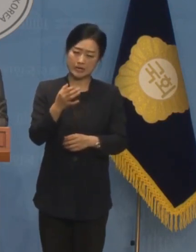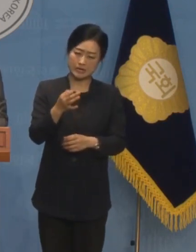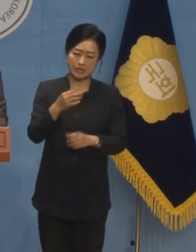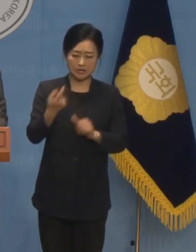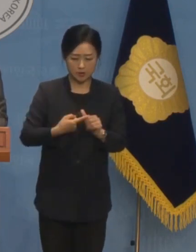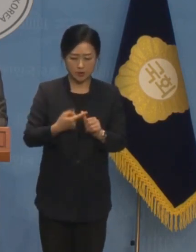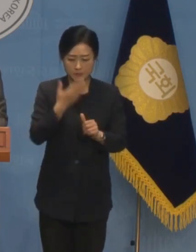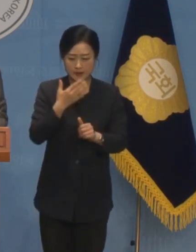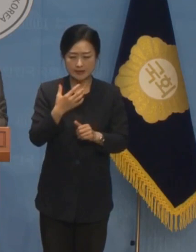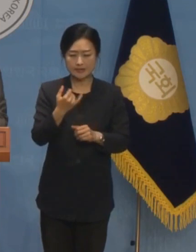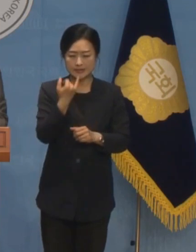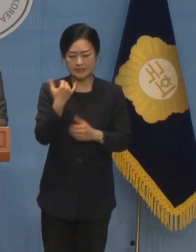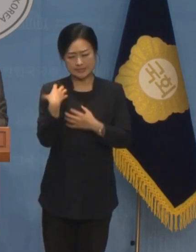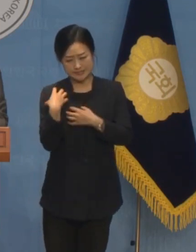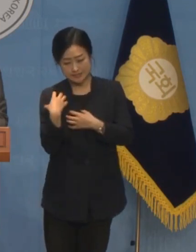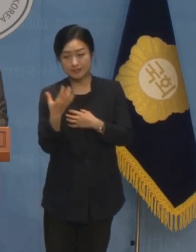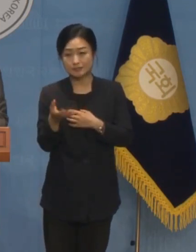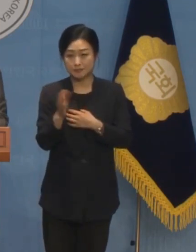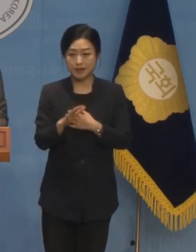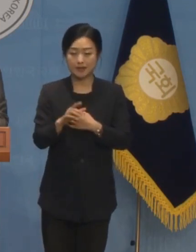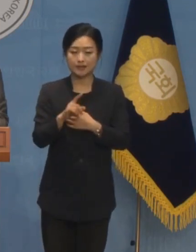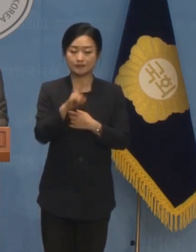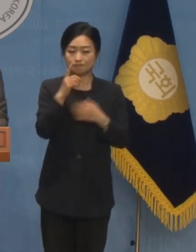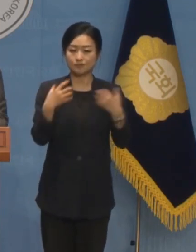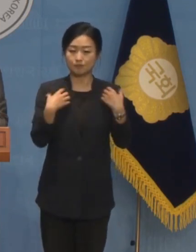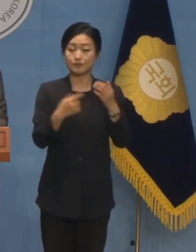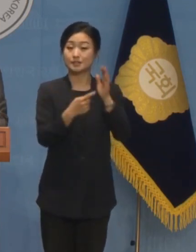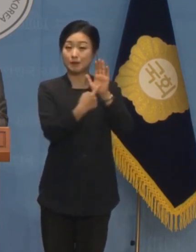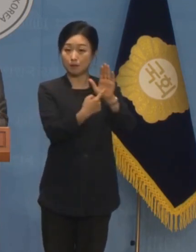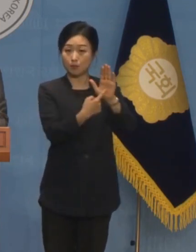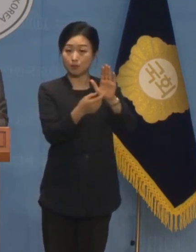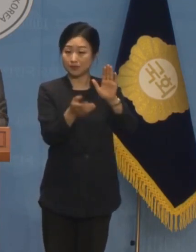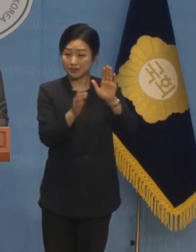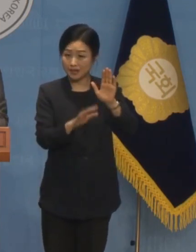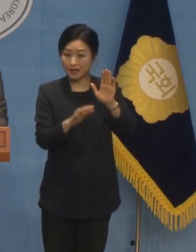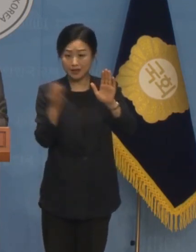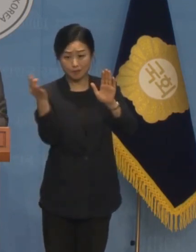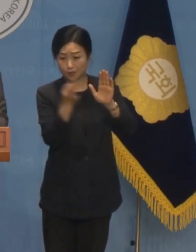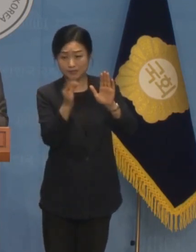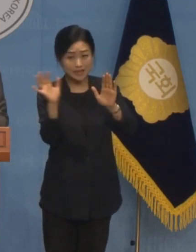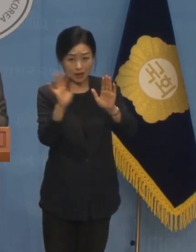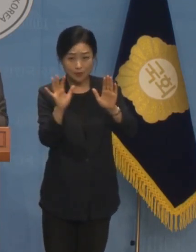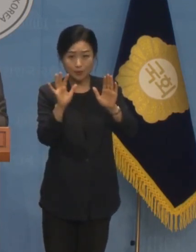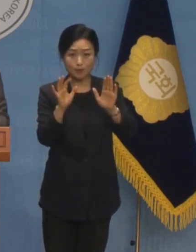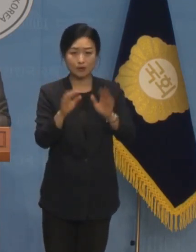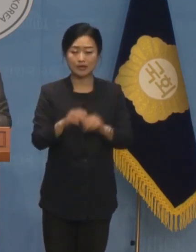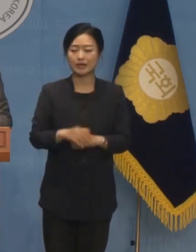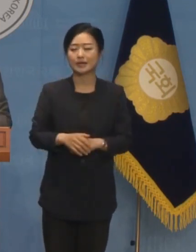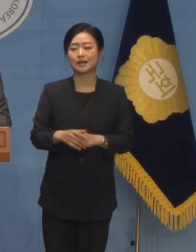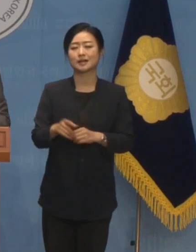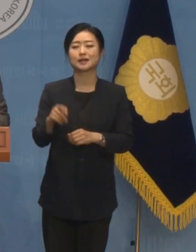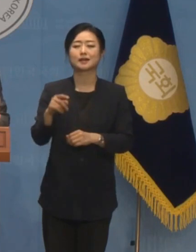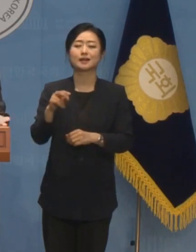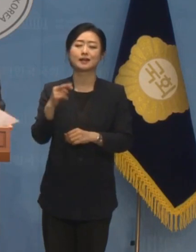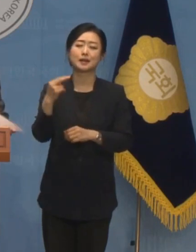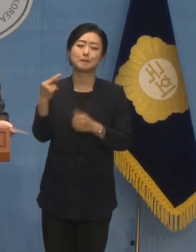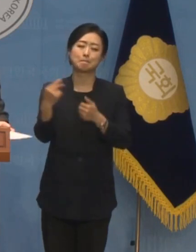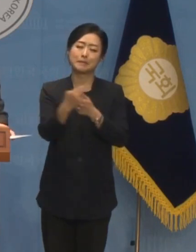발표했지만 더불어민주당이 연금개혁의 큰 그림은 보지 않고 저희가 우려했던 대로 비판만 하고 있습니다.